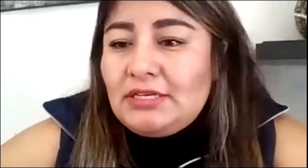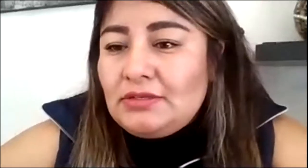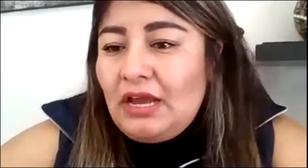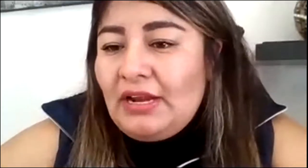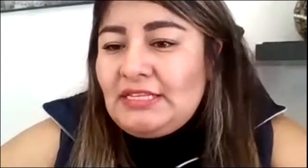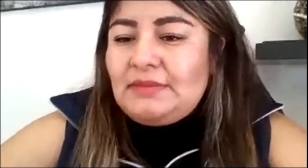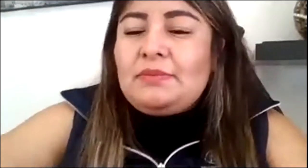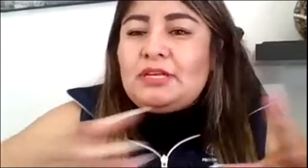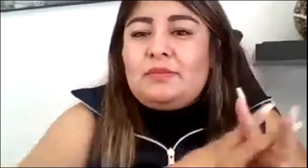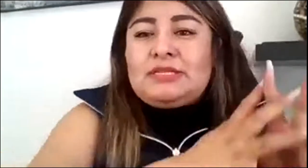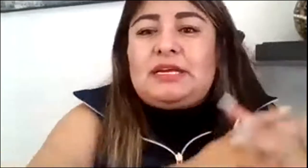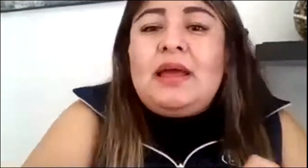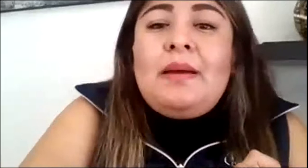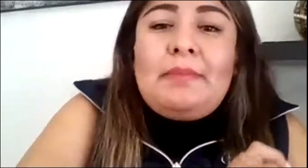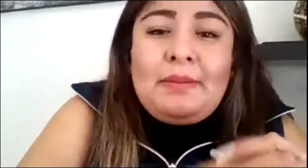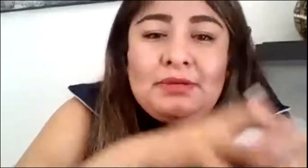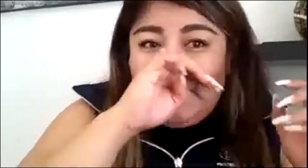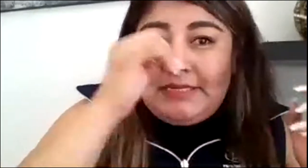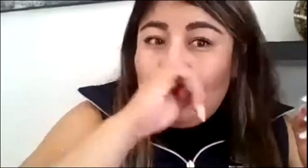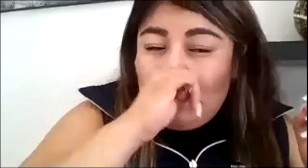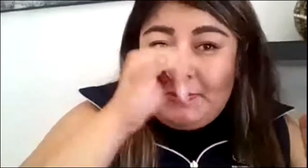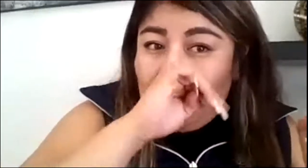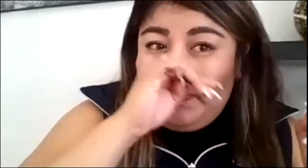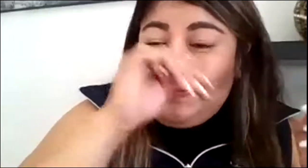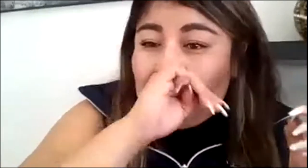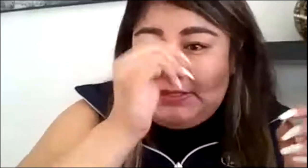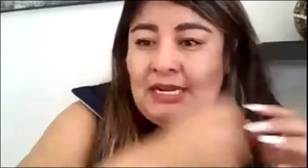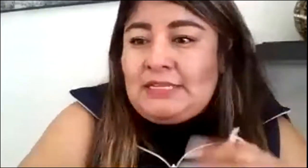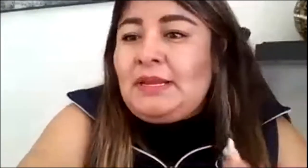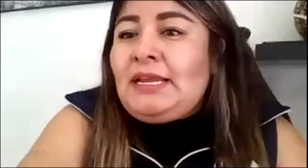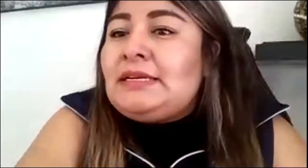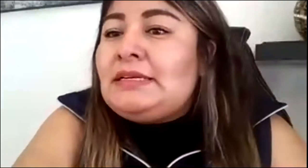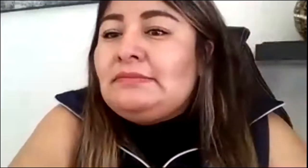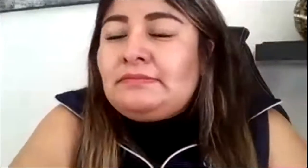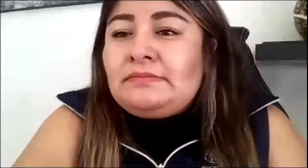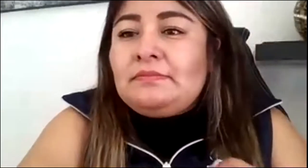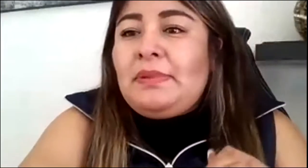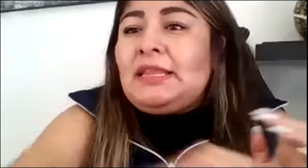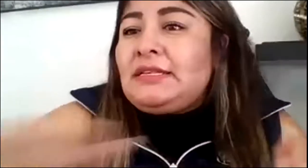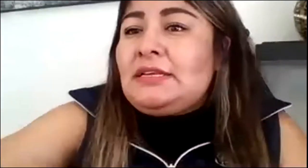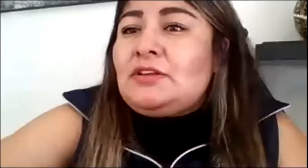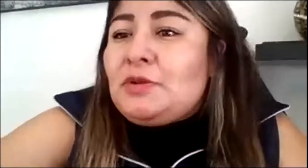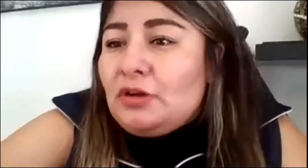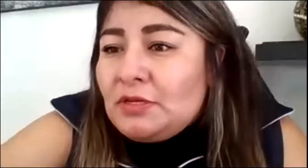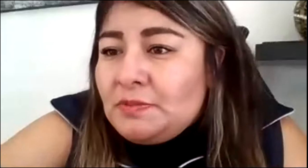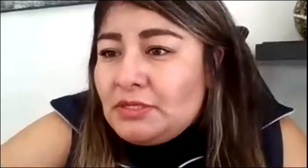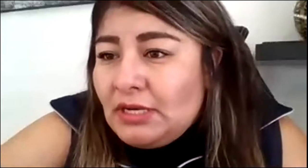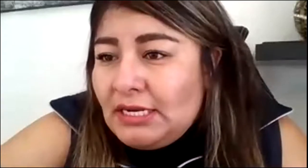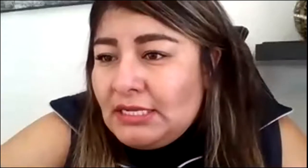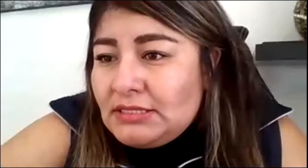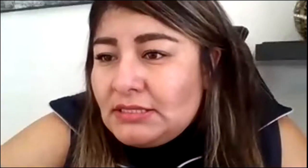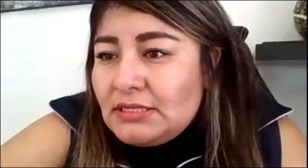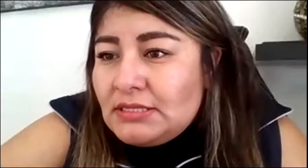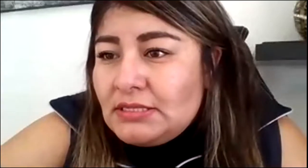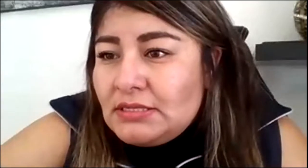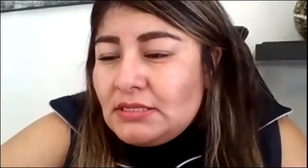Ok, chicos, ahora sí, vamos a comenzar. Vamos a comenzar con los pronombres personales, ¿vale? Para decir los pronombres